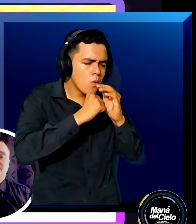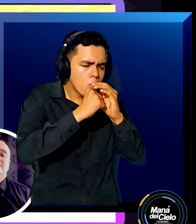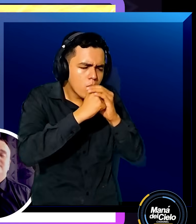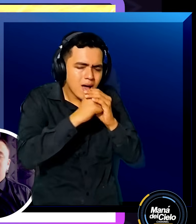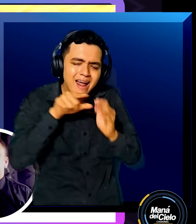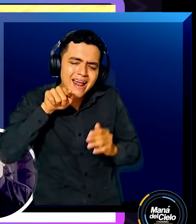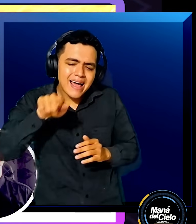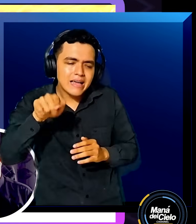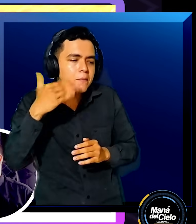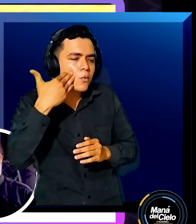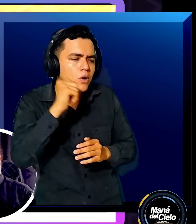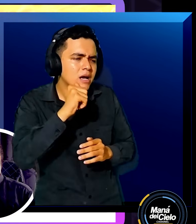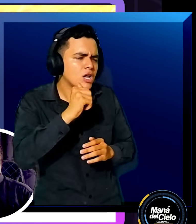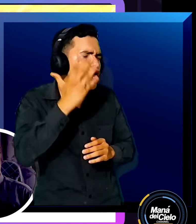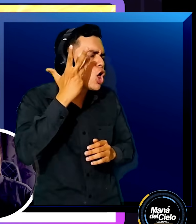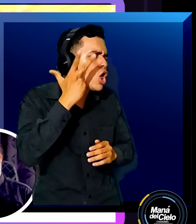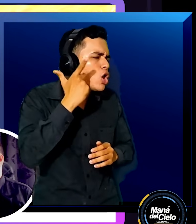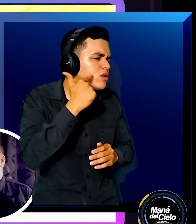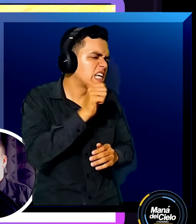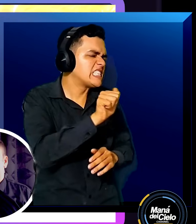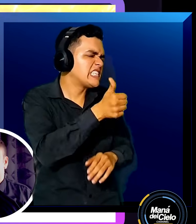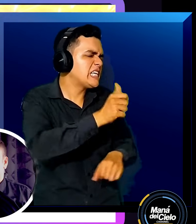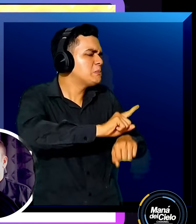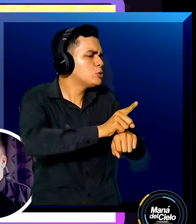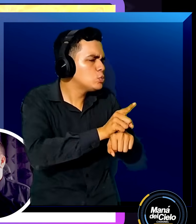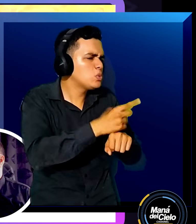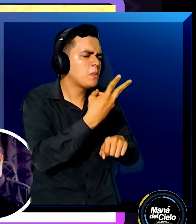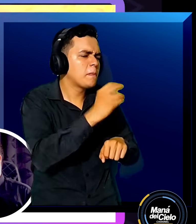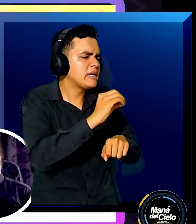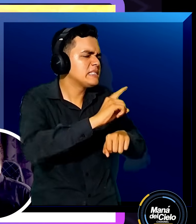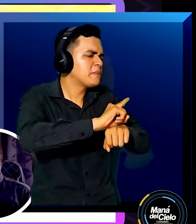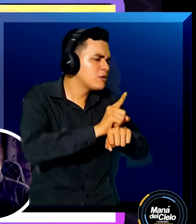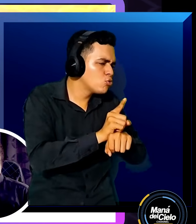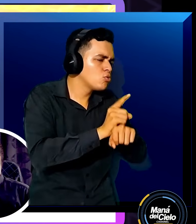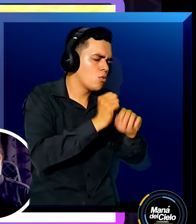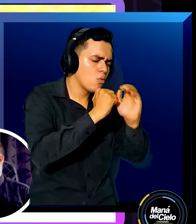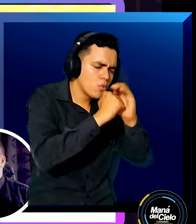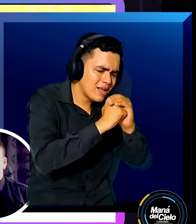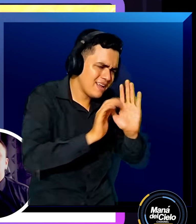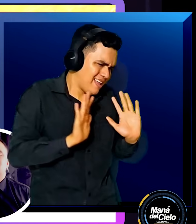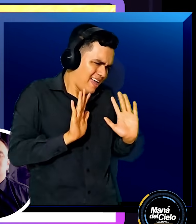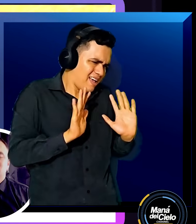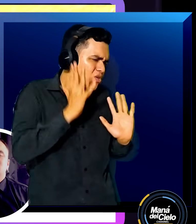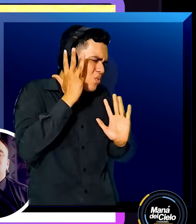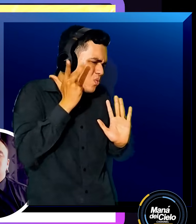oremos por Brenda, oremos por Brenda. Una hermana le hizo un comentario a otra hermana y le dijo: